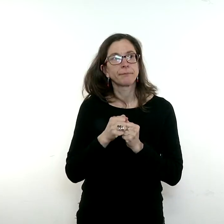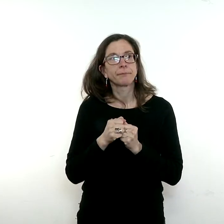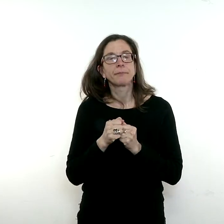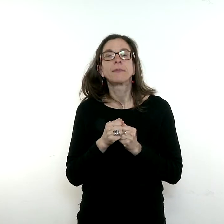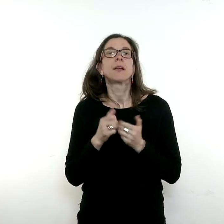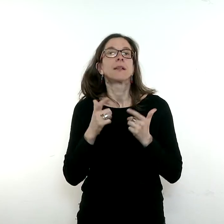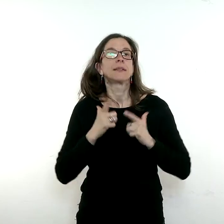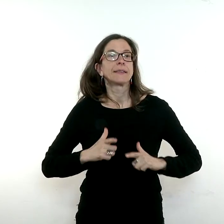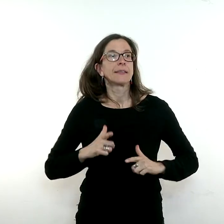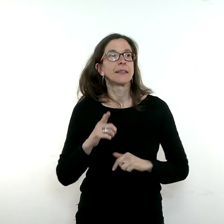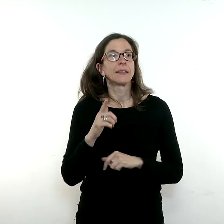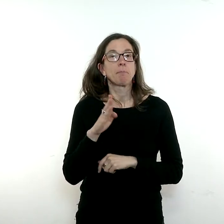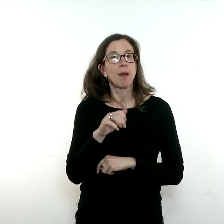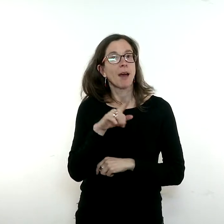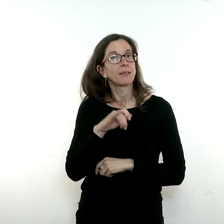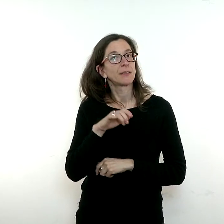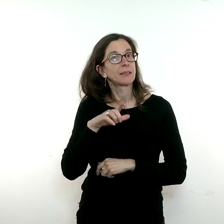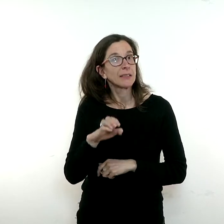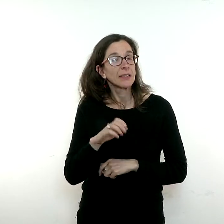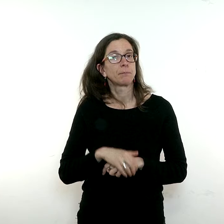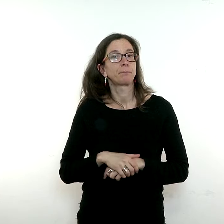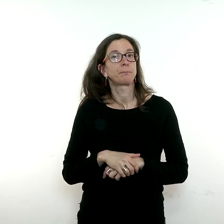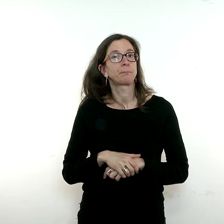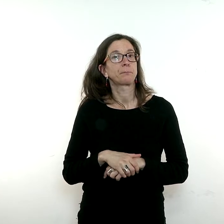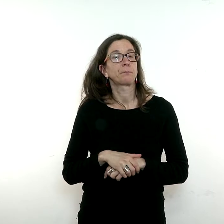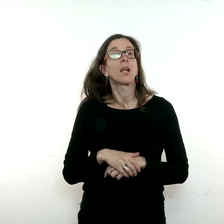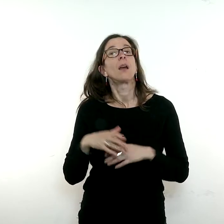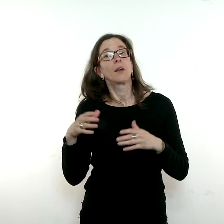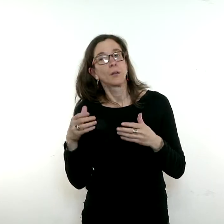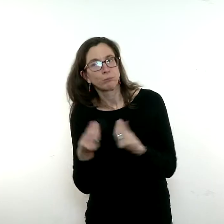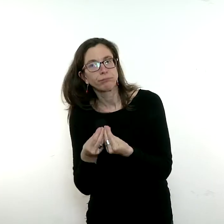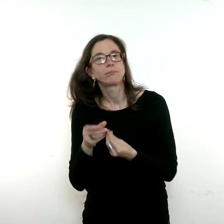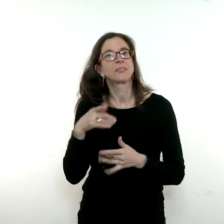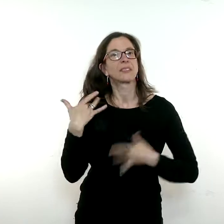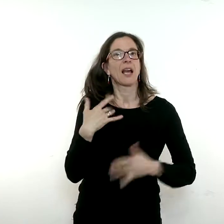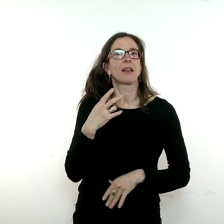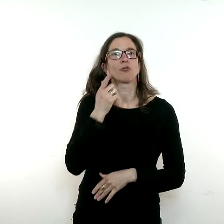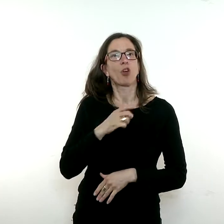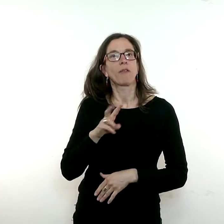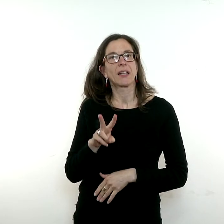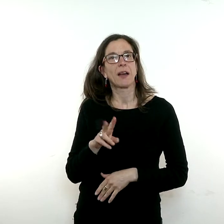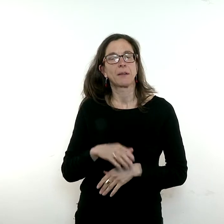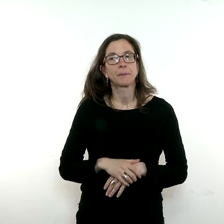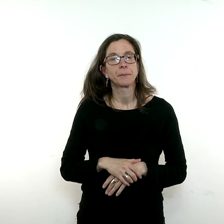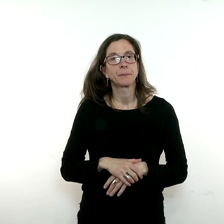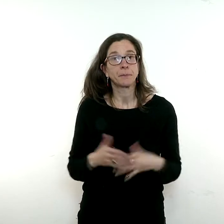avec le théâtre Jean Villard. Et il s'agit là de demander une aide, une subvention à la DRAC.